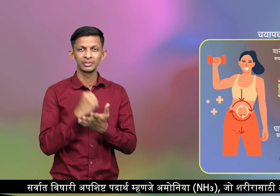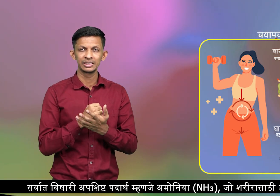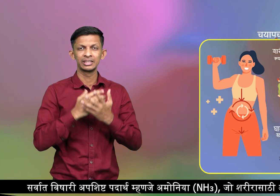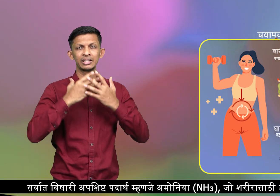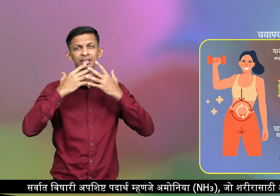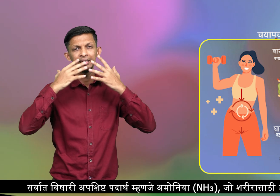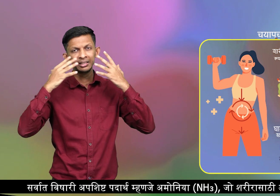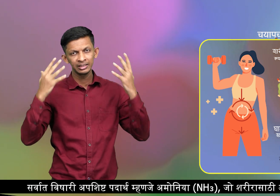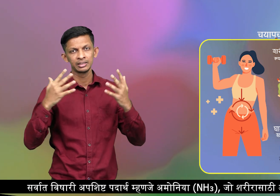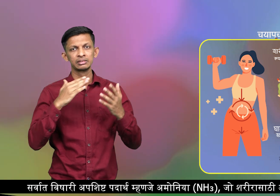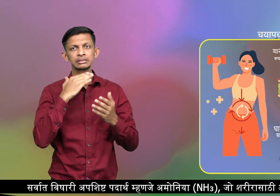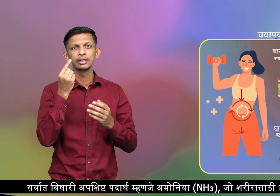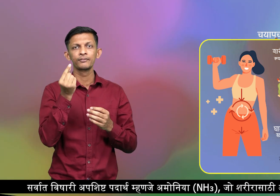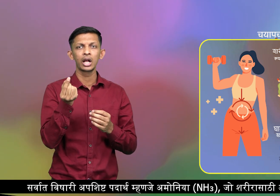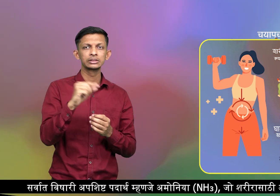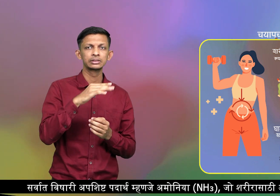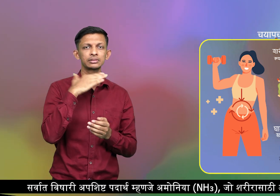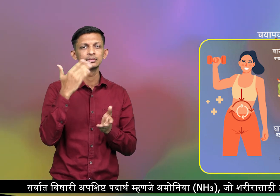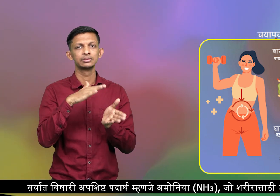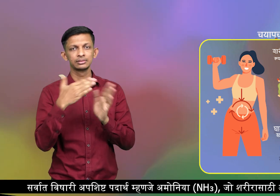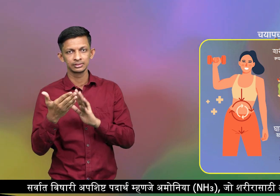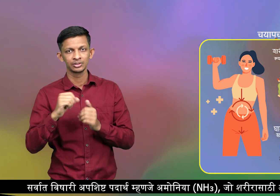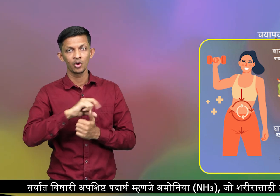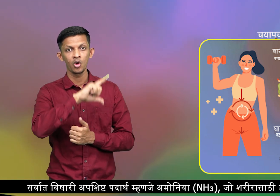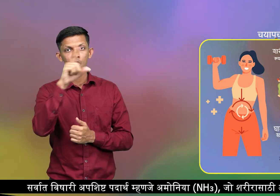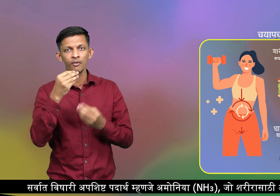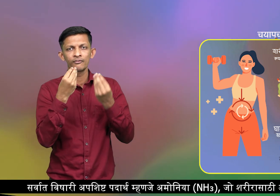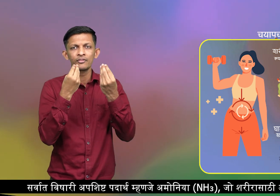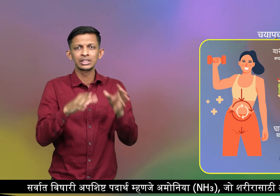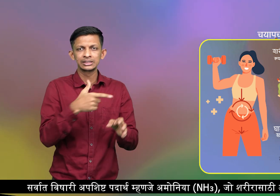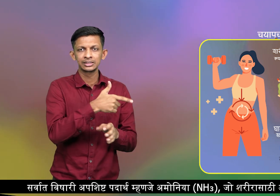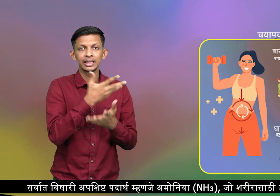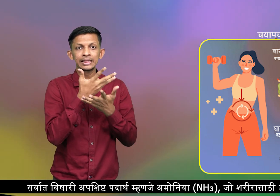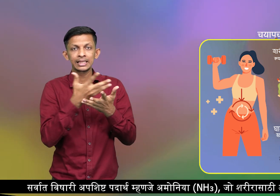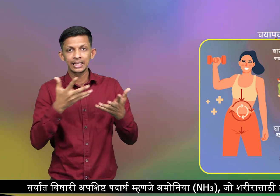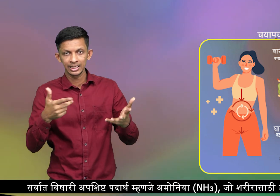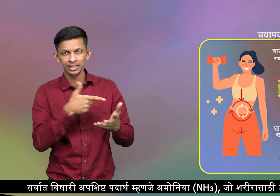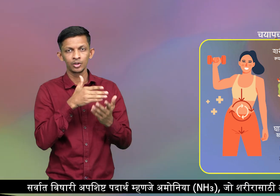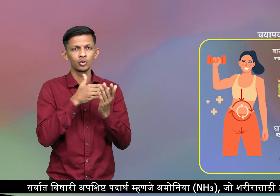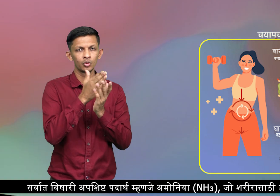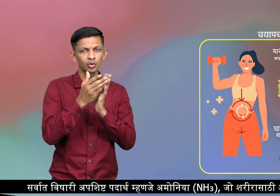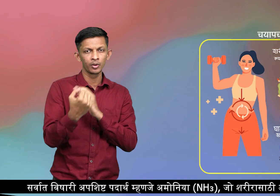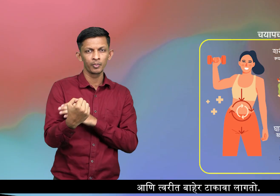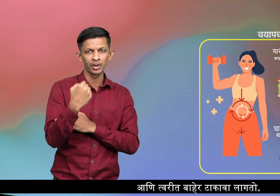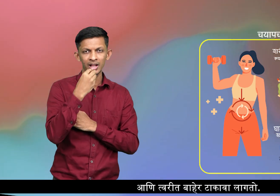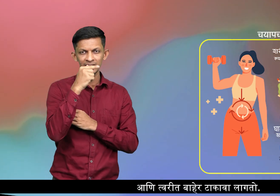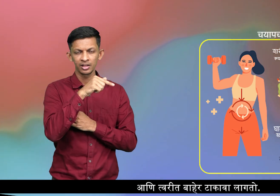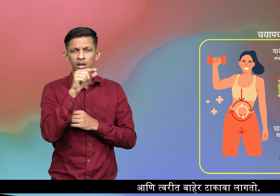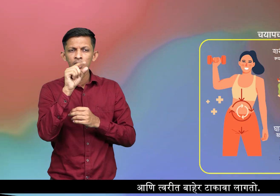सर्वात विषारी अपशिष्ट पदार्थ म्हणजे अमोनिया NH3, जो शरीरासाठी अत्यंत हानिकारक असतो आणि त्वरित बाहेर